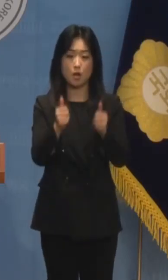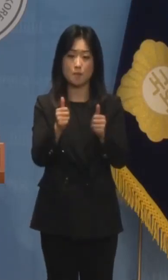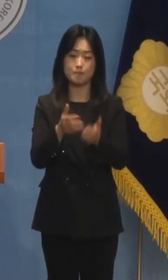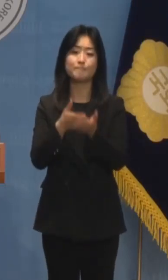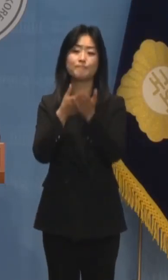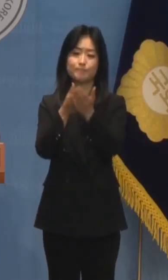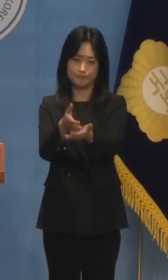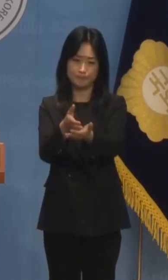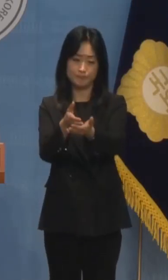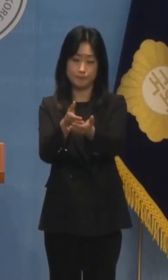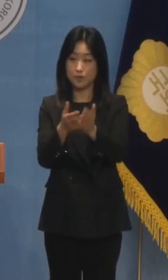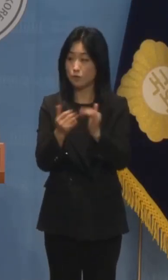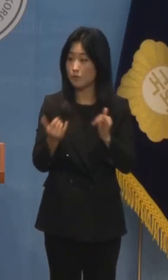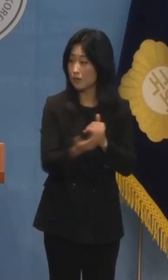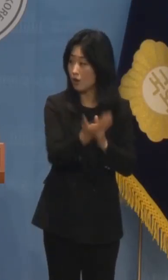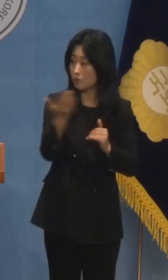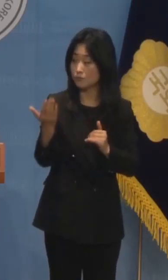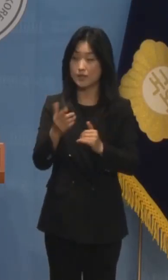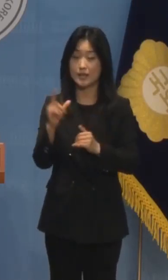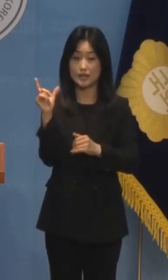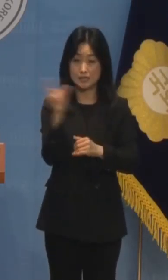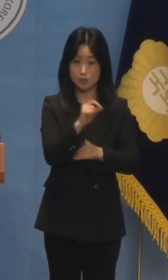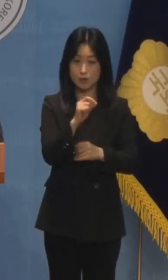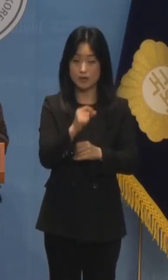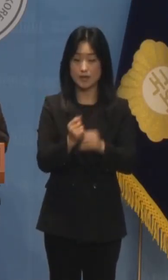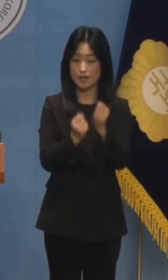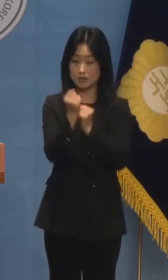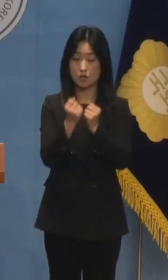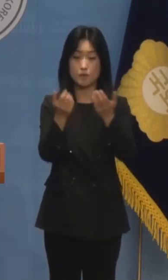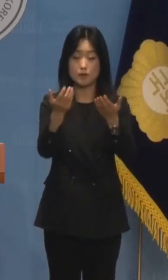진상을 국민 앞에 신속하게 규명해야 합니다.